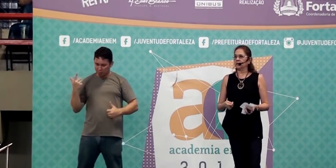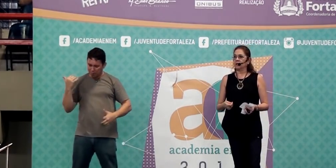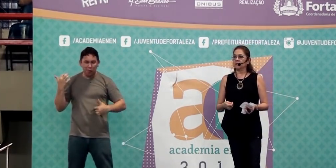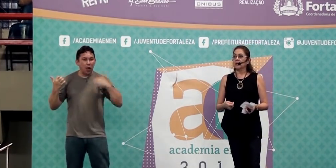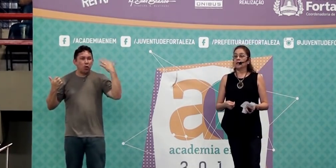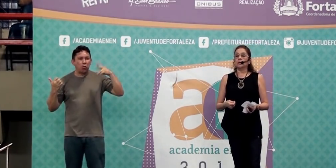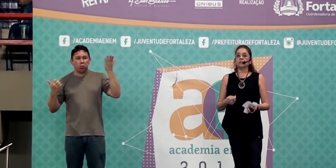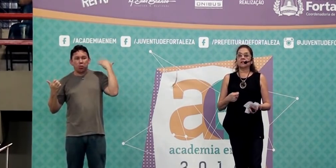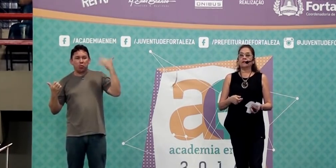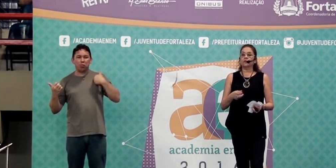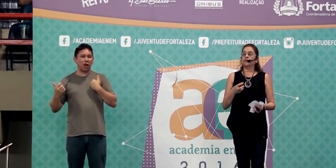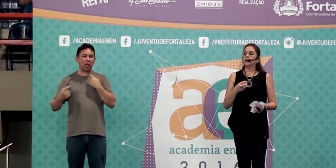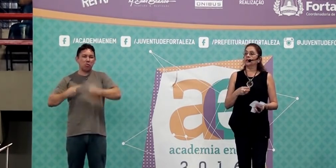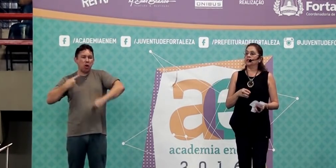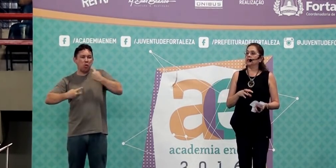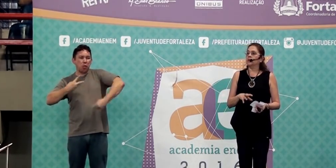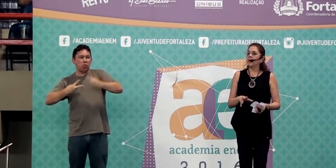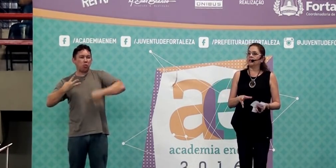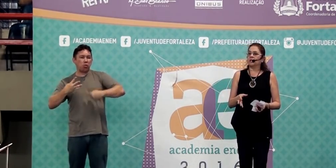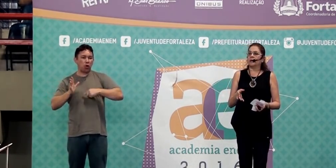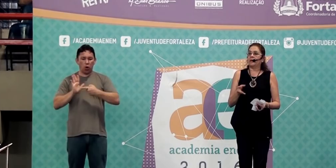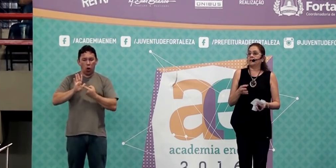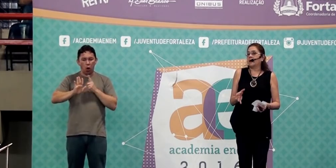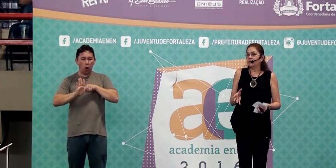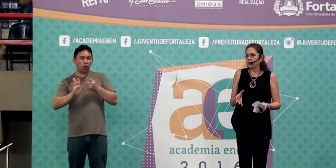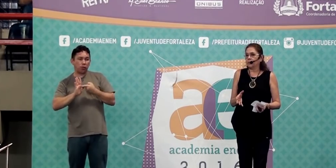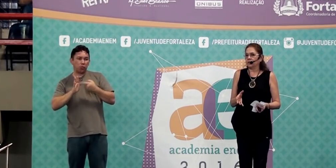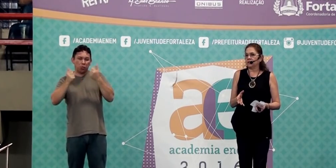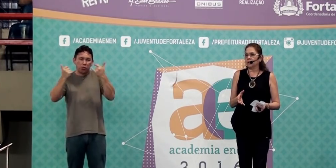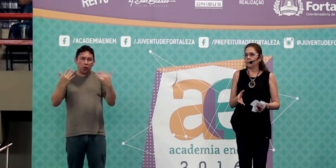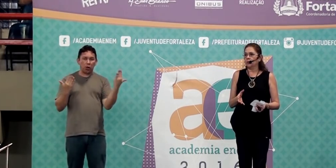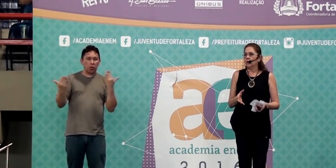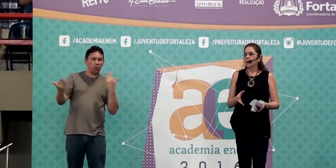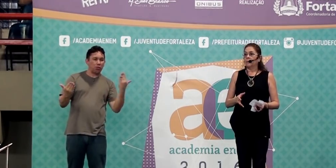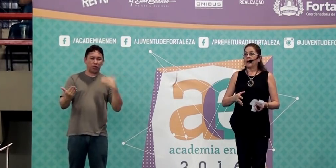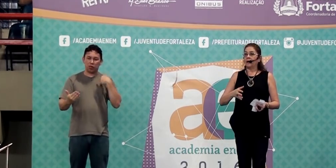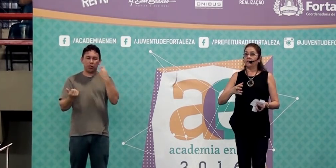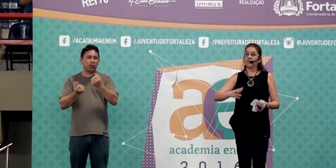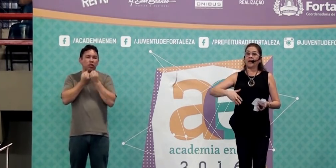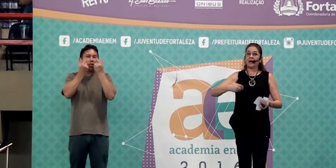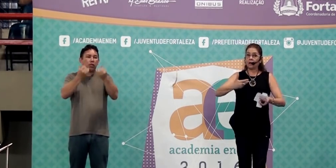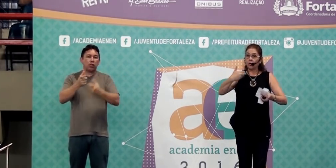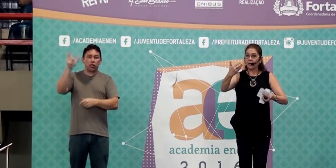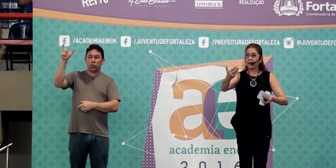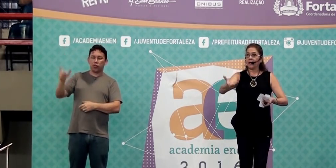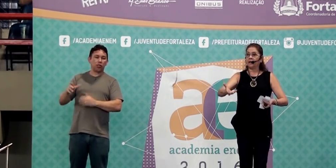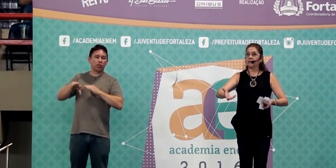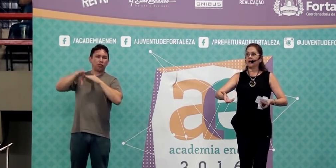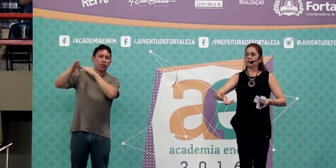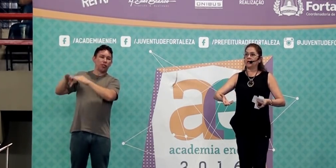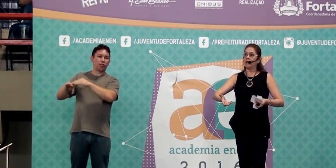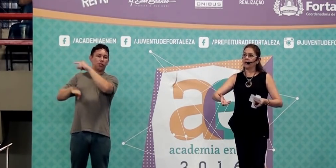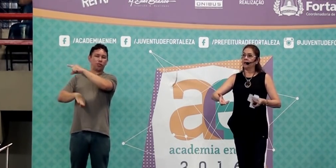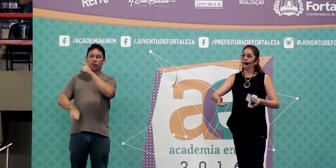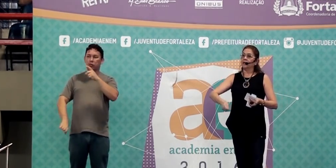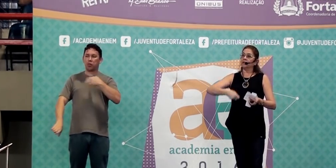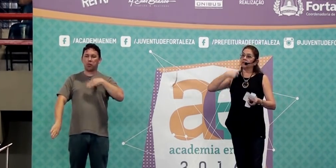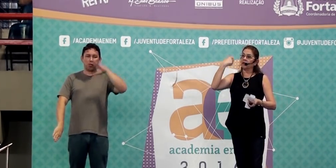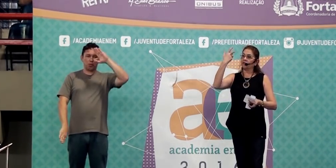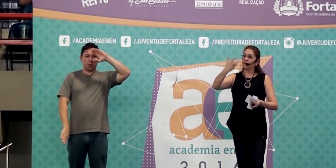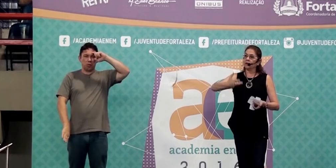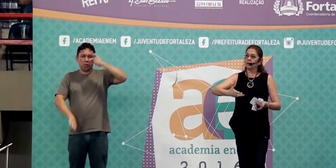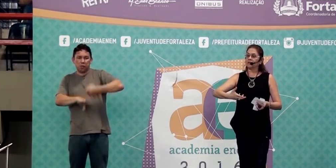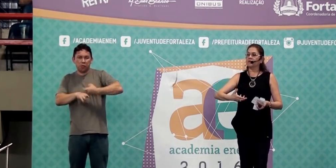de músicas que usavam figuras de linguagem, a metáfora, por exemplo, para falar como é que a realidade era